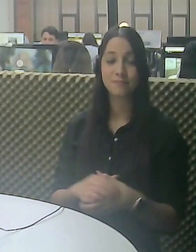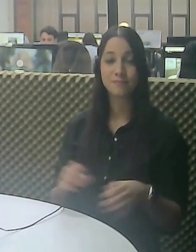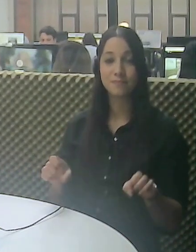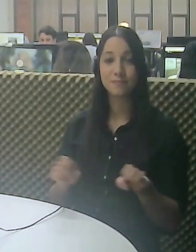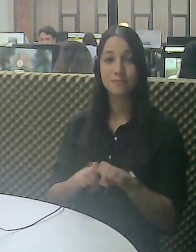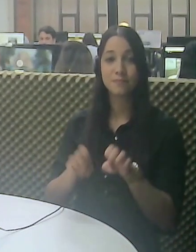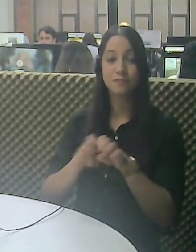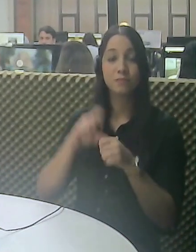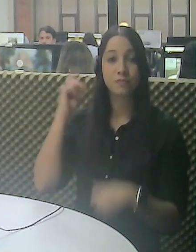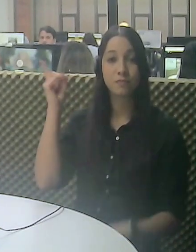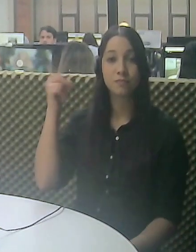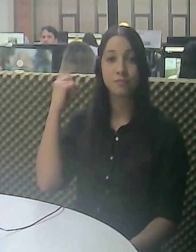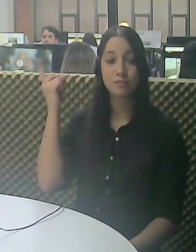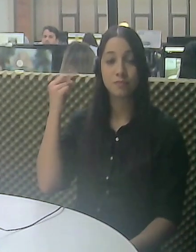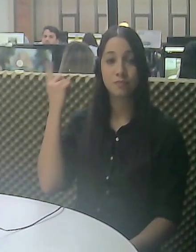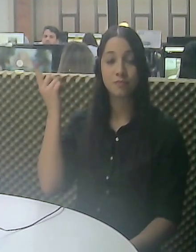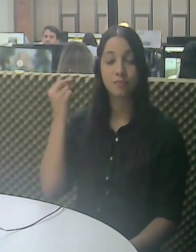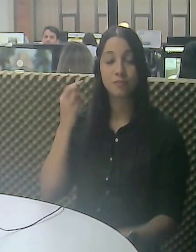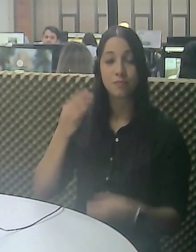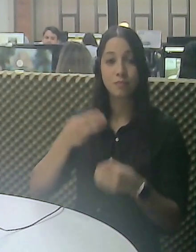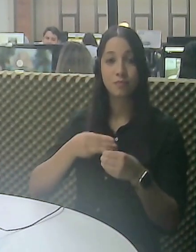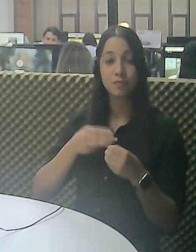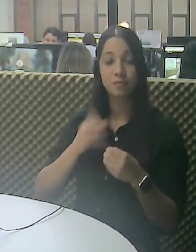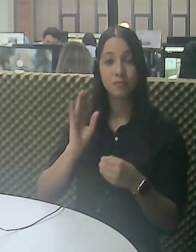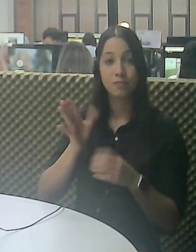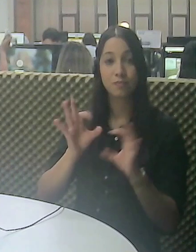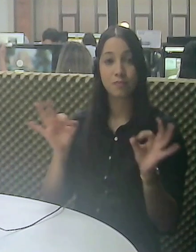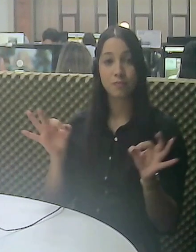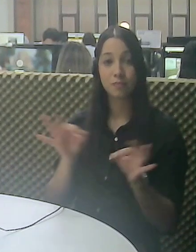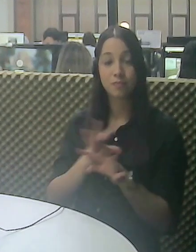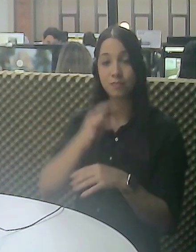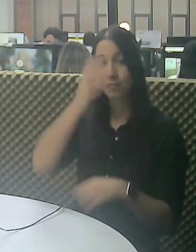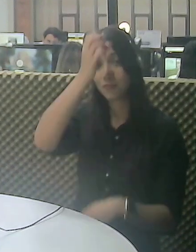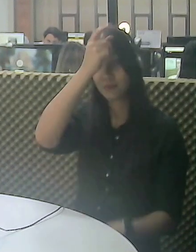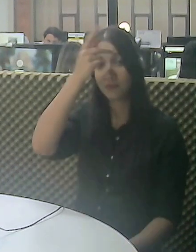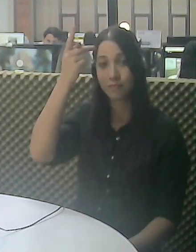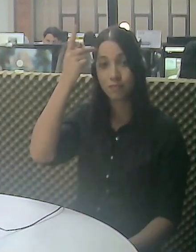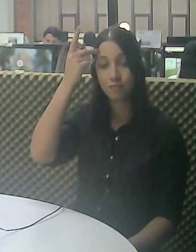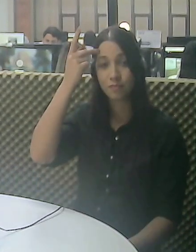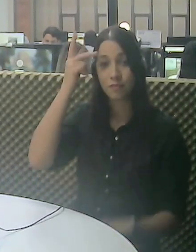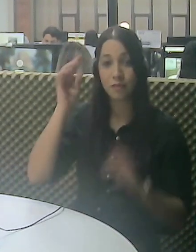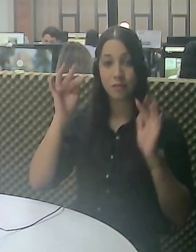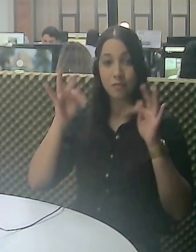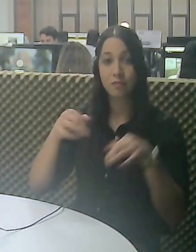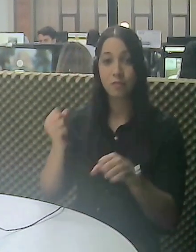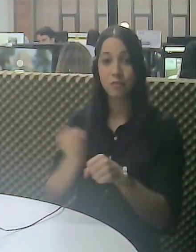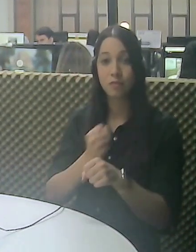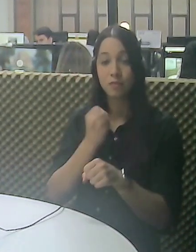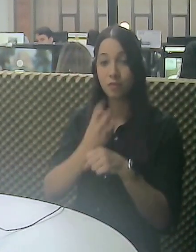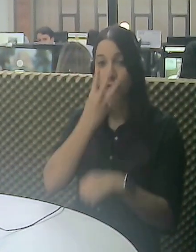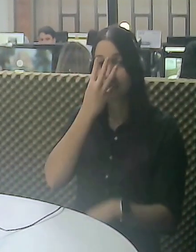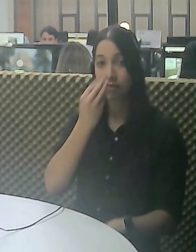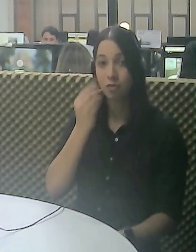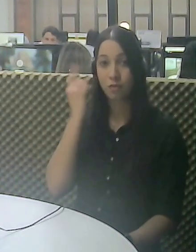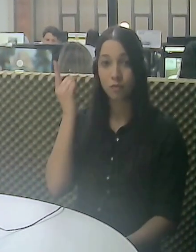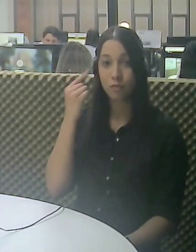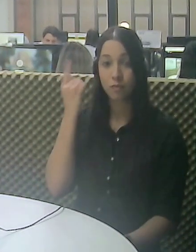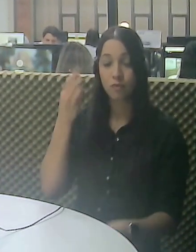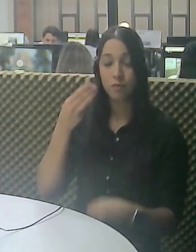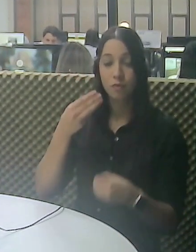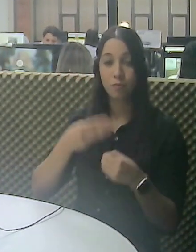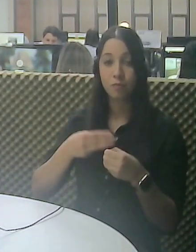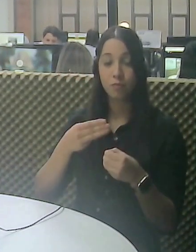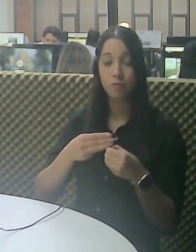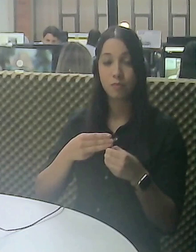Estrutura do ambulódromo municipal já está pronta. A Prefeitura de Uberlândia finalizou as obras do ambulódromo municipal, que